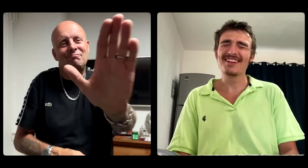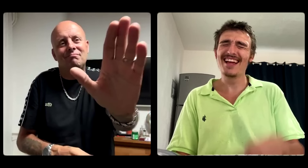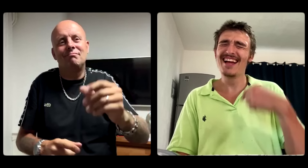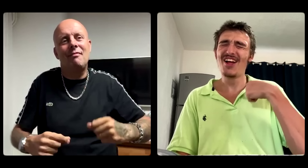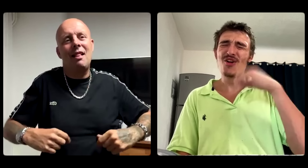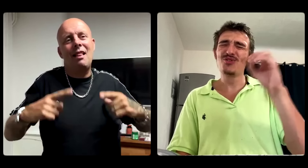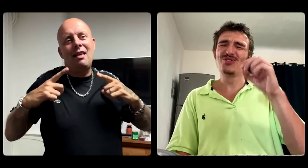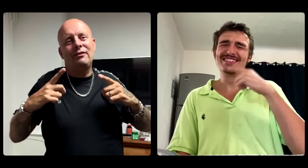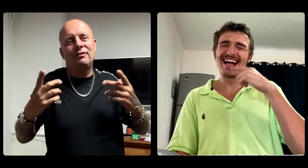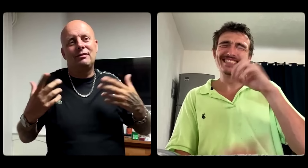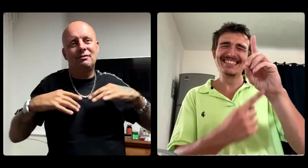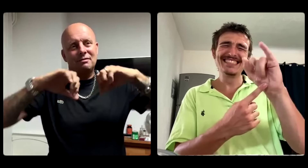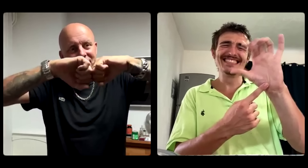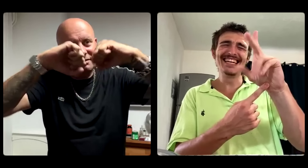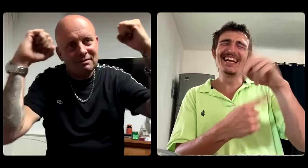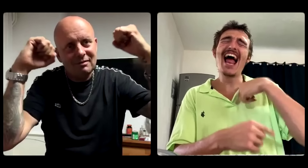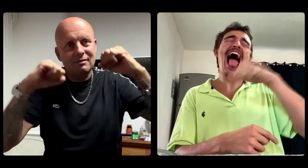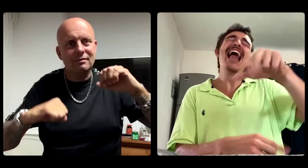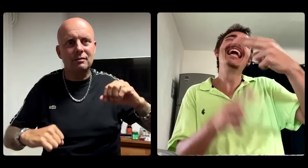Nee?